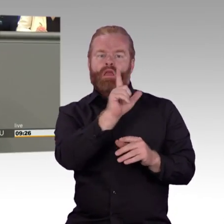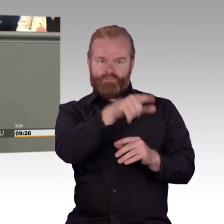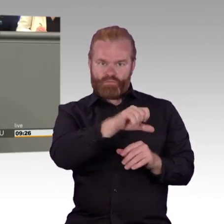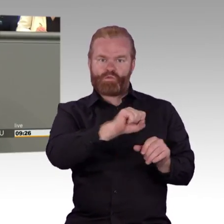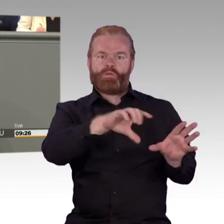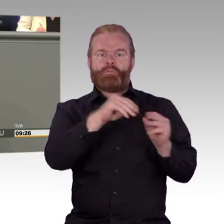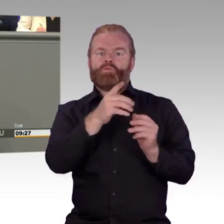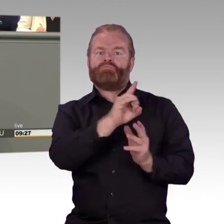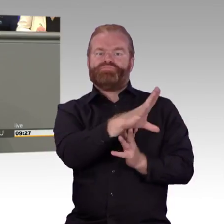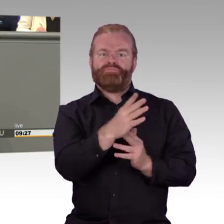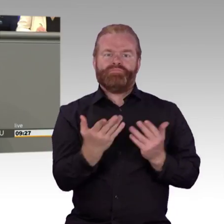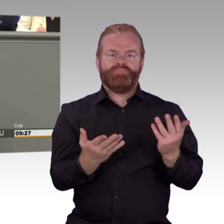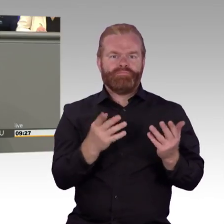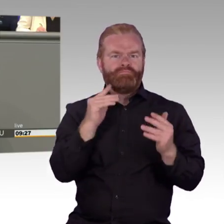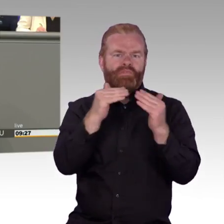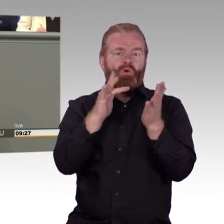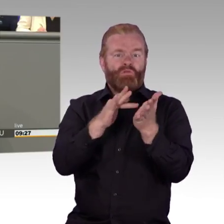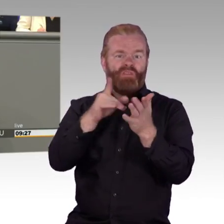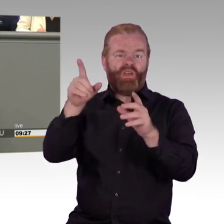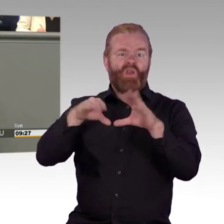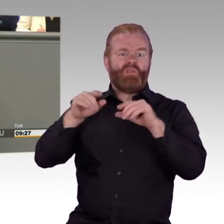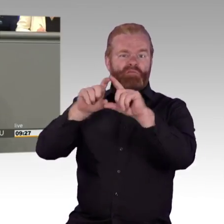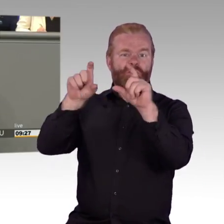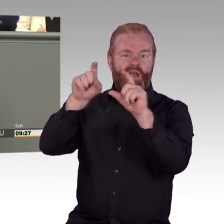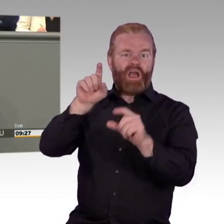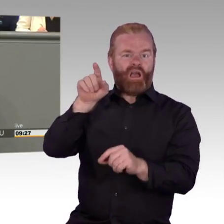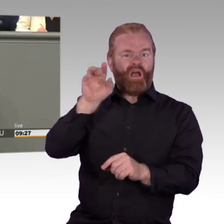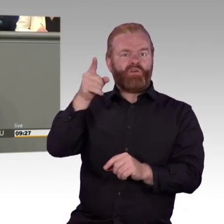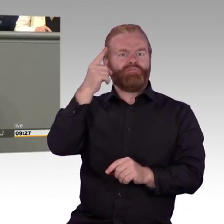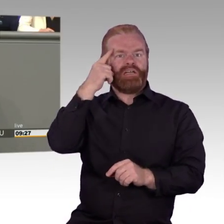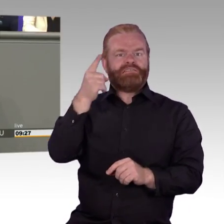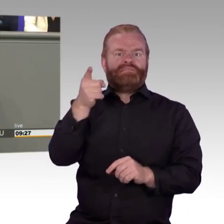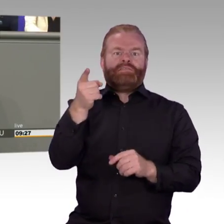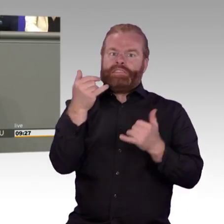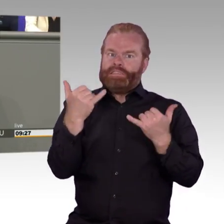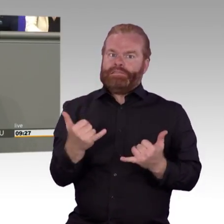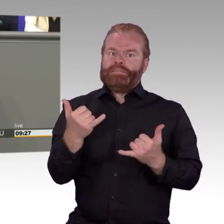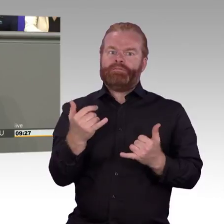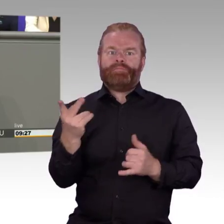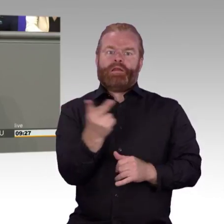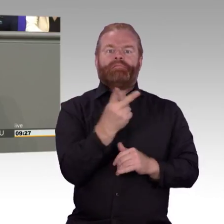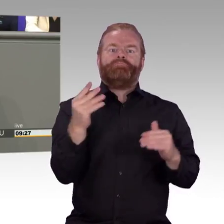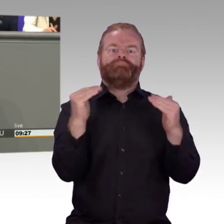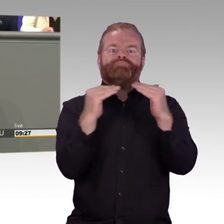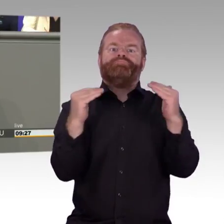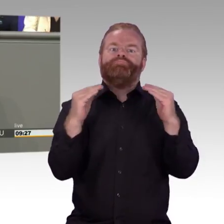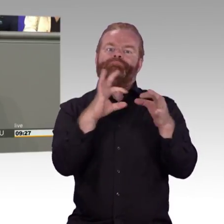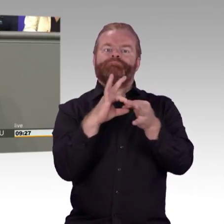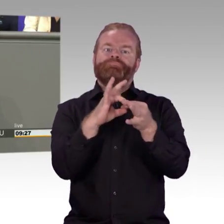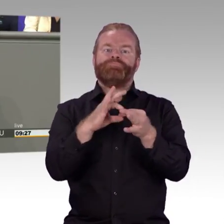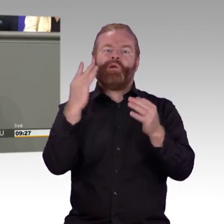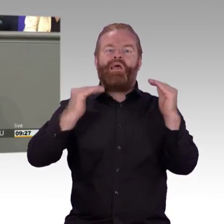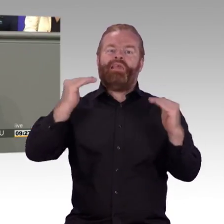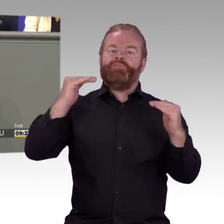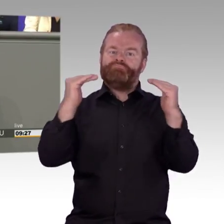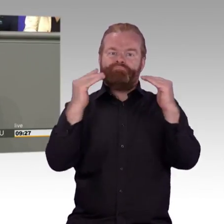das ist auch entlastend für die klagenden Verbände. Denn eine erste Einschätzung des Gerichts kann auch manche überzogene